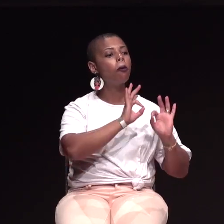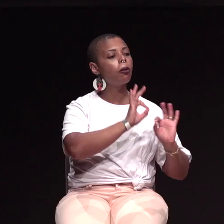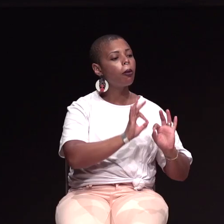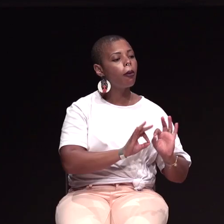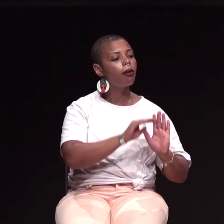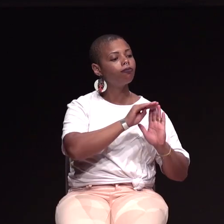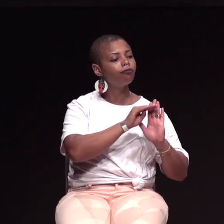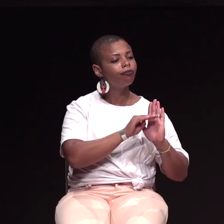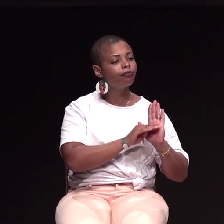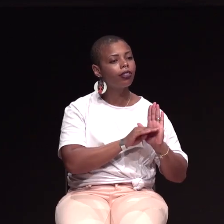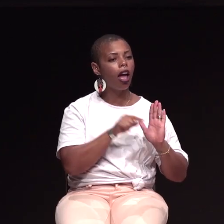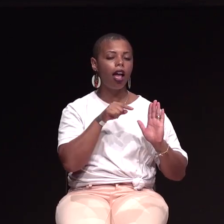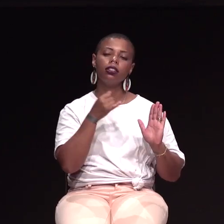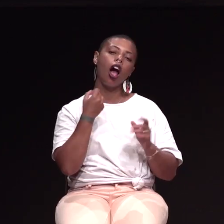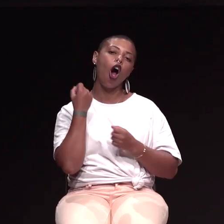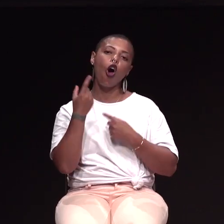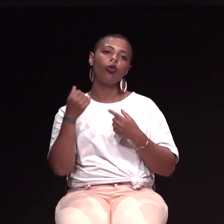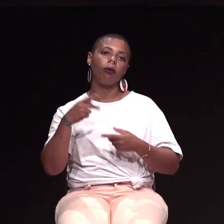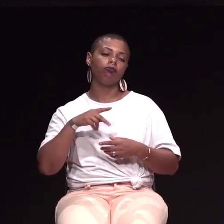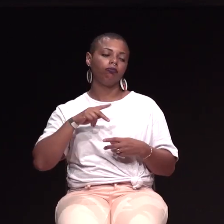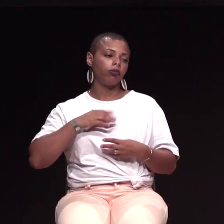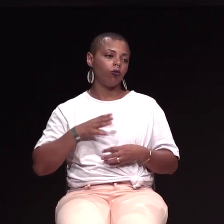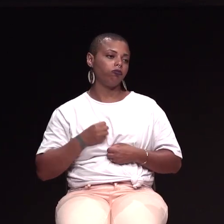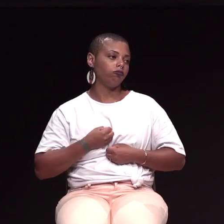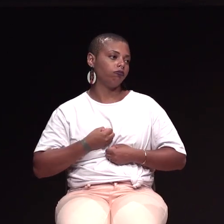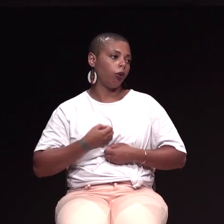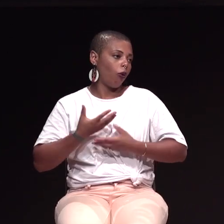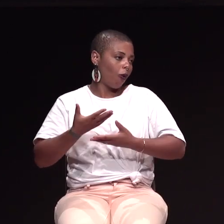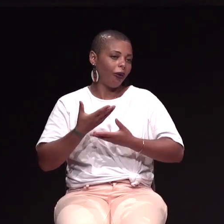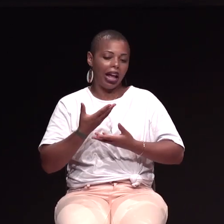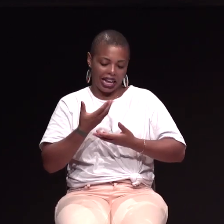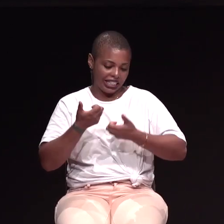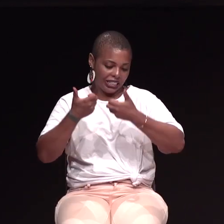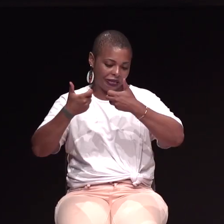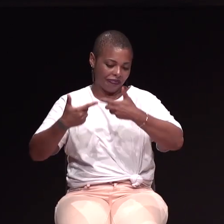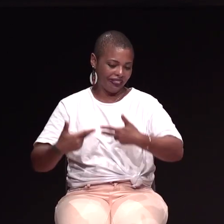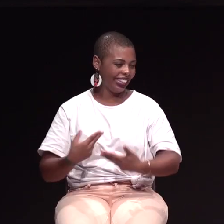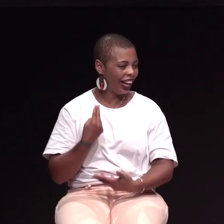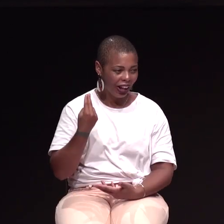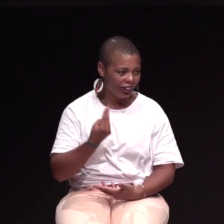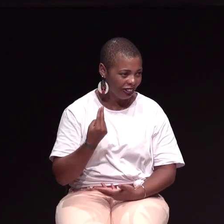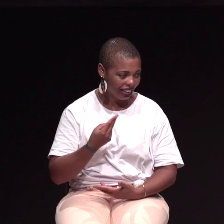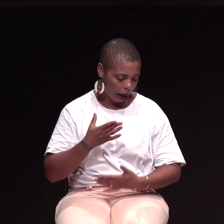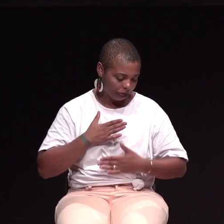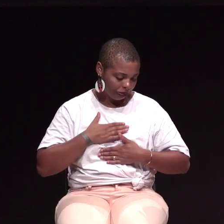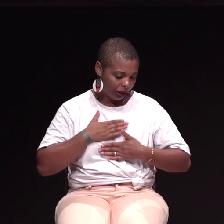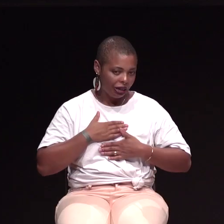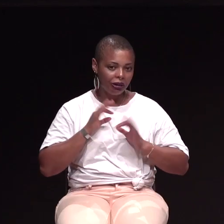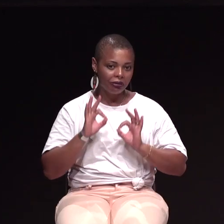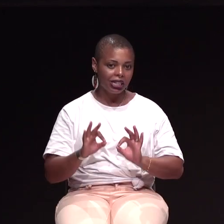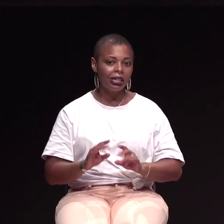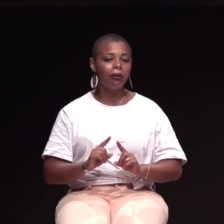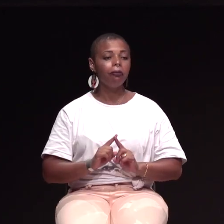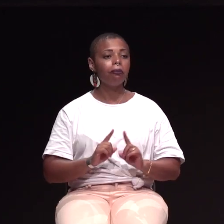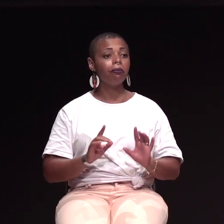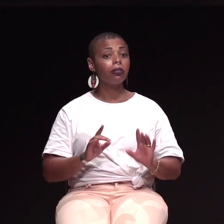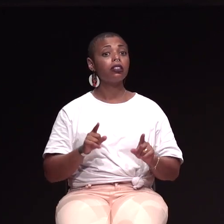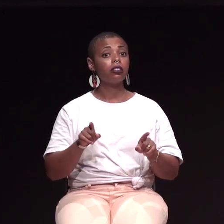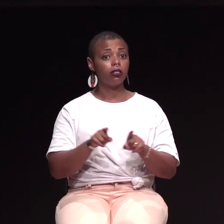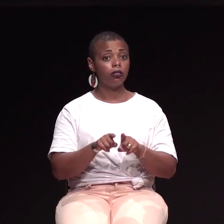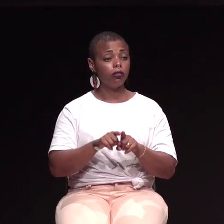intuitiva, e essa parte mais intuitiva eu não tenho como explicar, né? E tudo